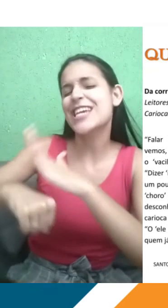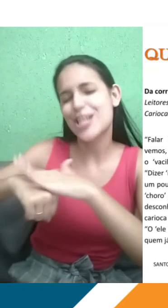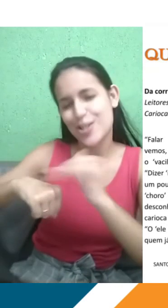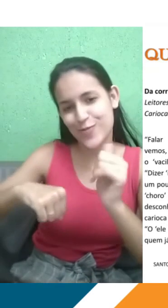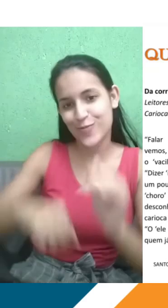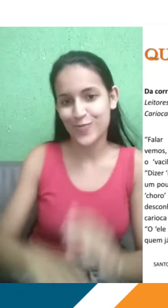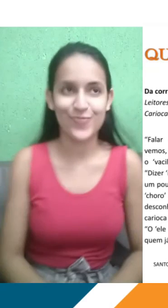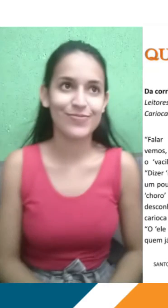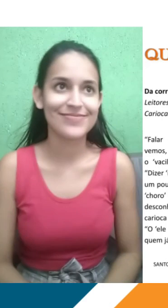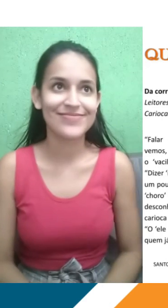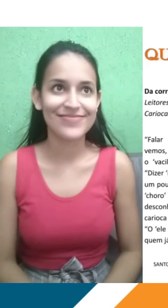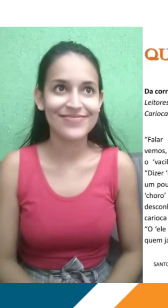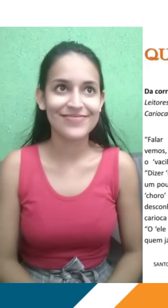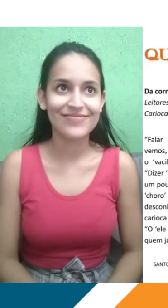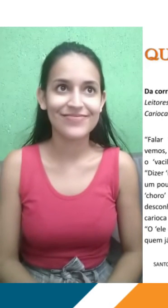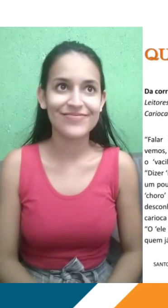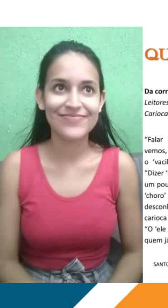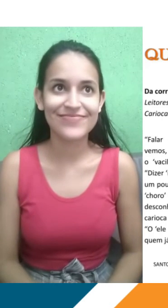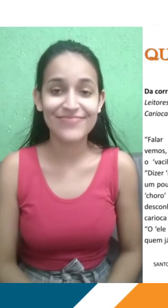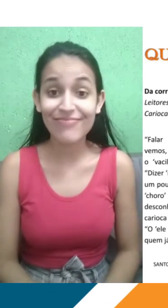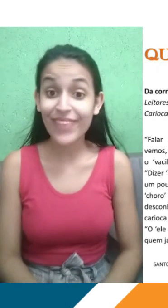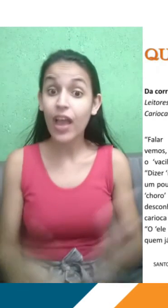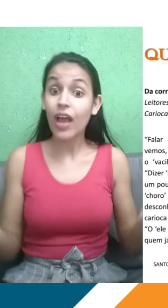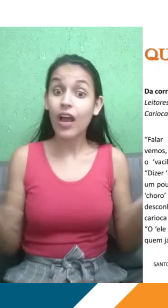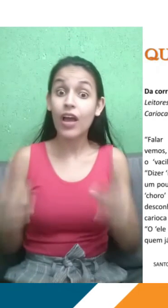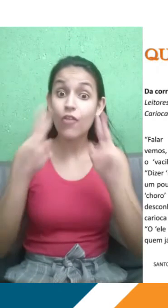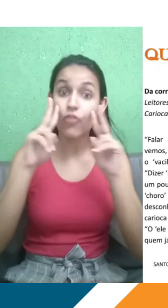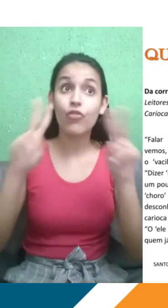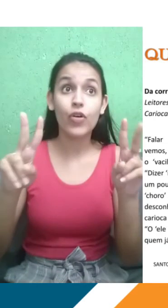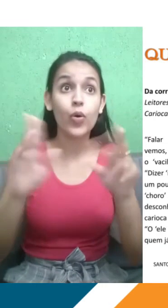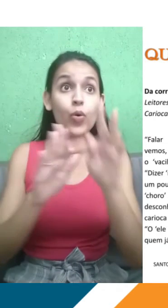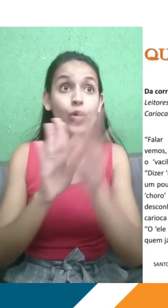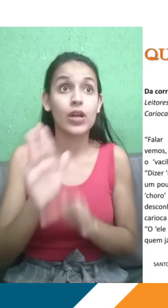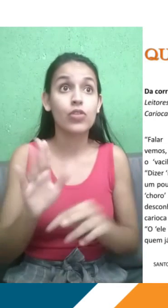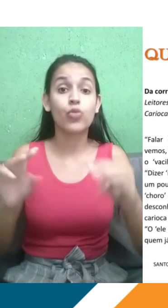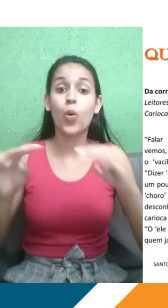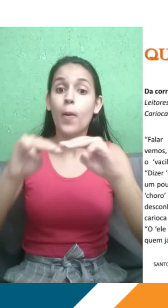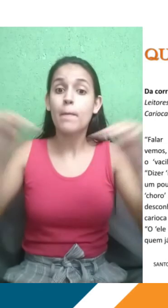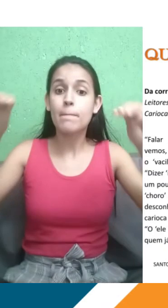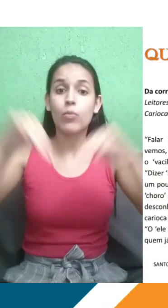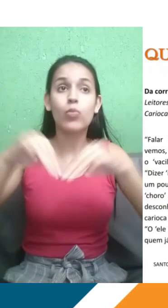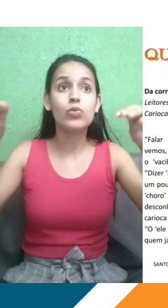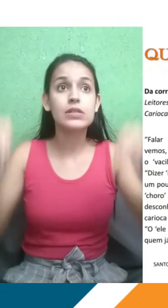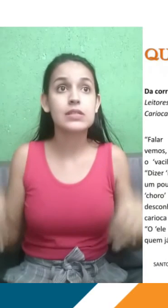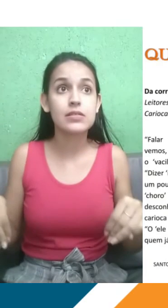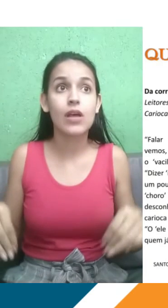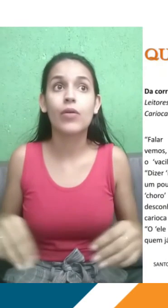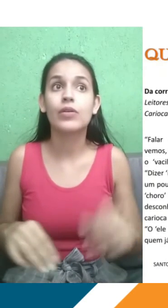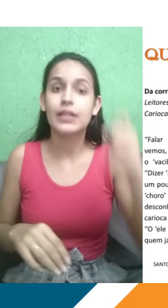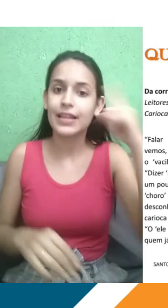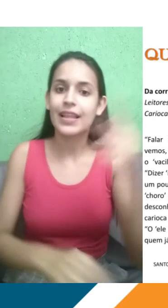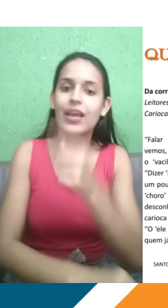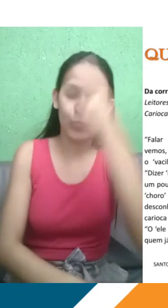norma padrão requerida em ambientes urbanos. B. Inadequação linguística das expressões cariocas